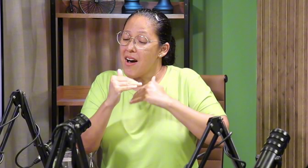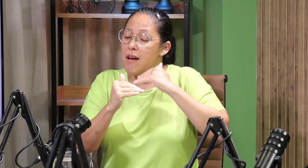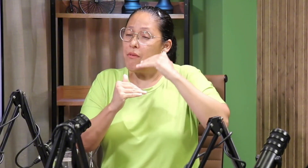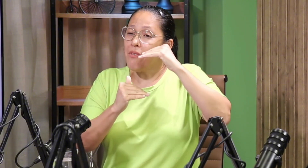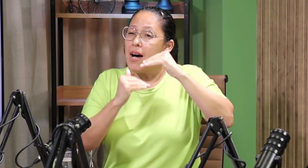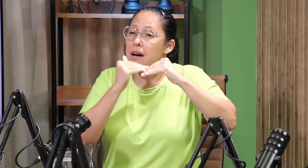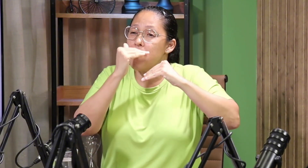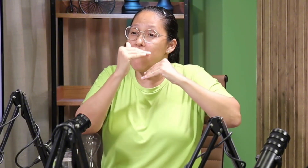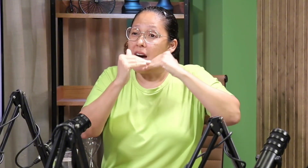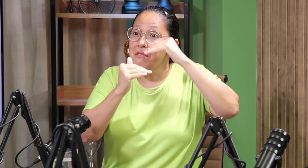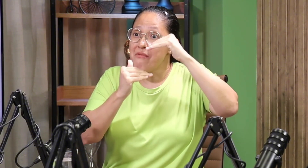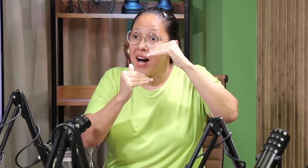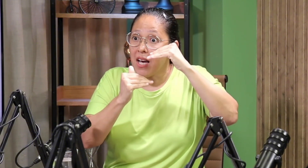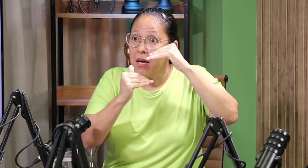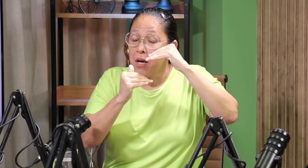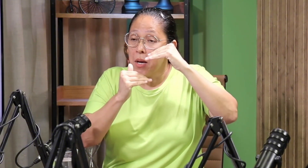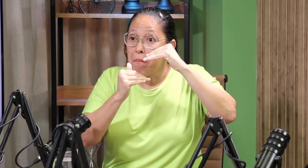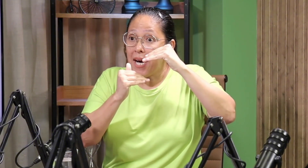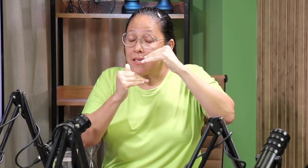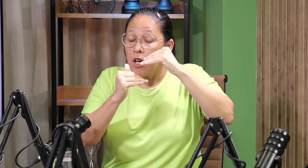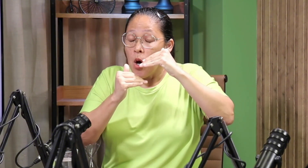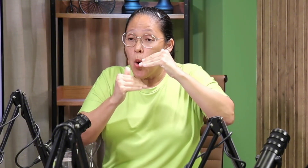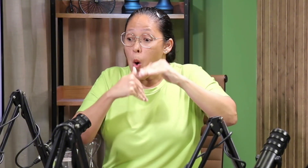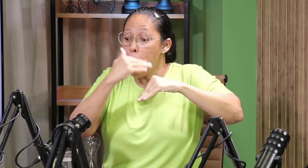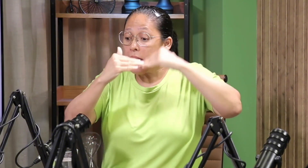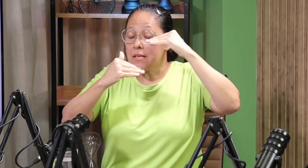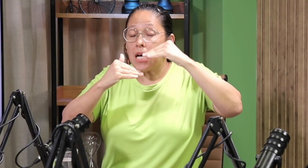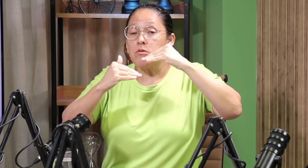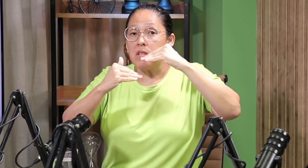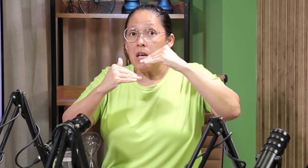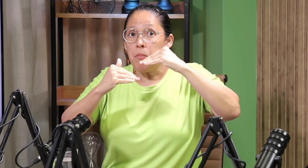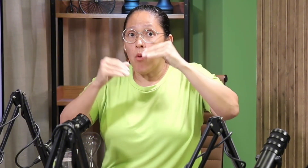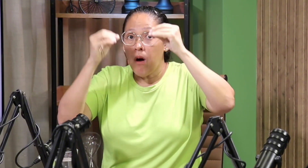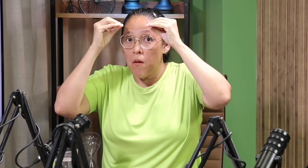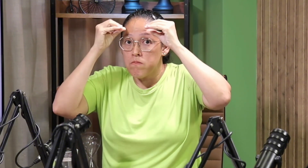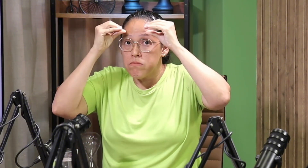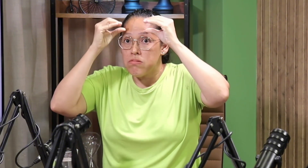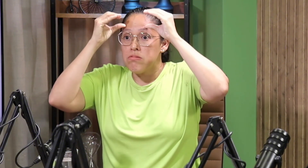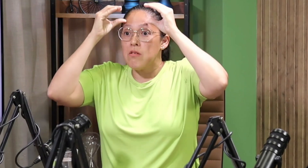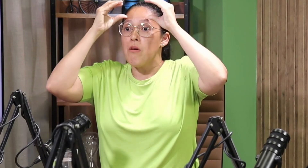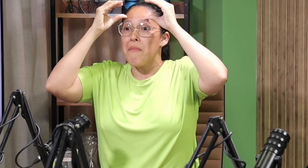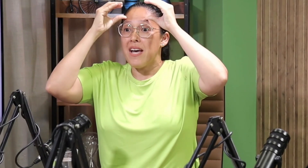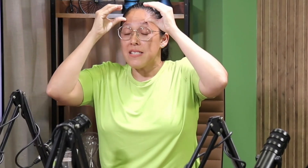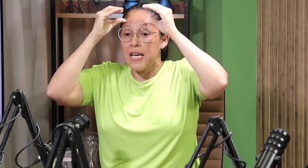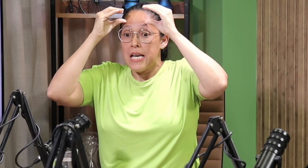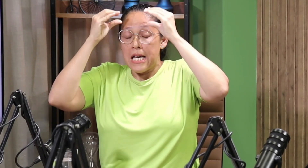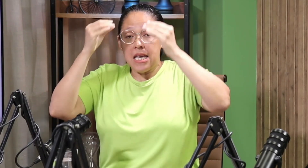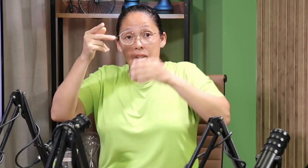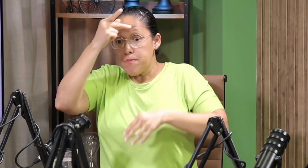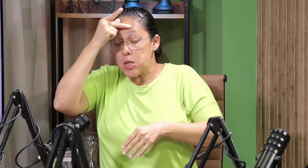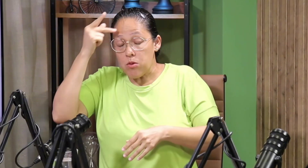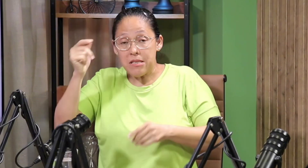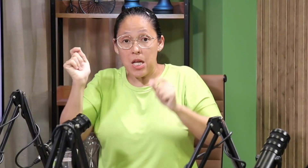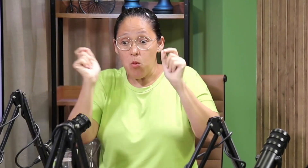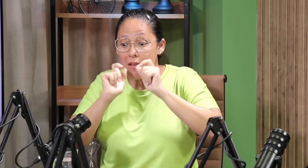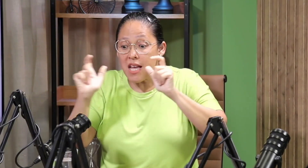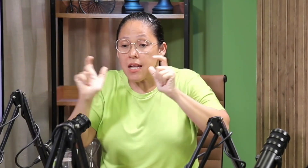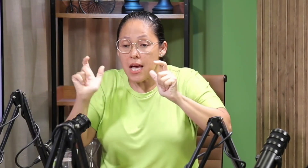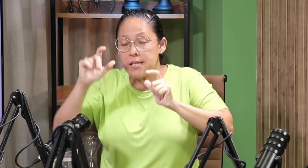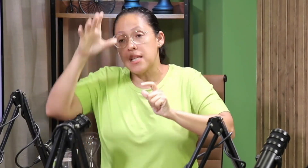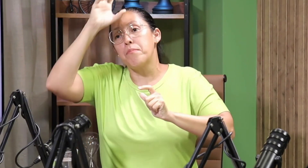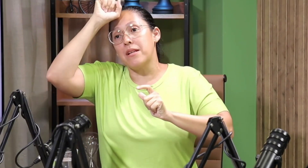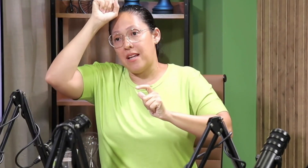coisa que vai. Mas com o passar do tempo, começa e as pessoas têm